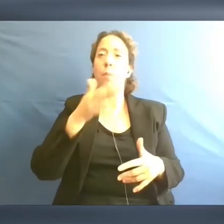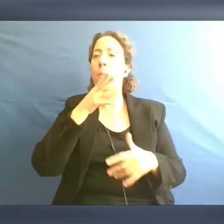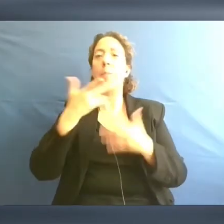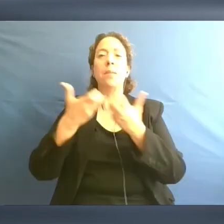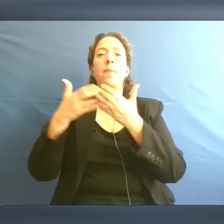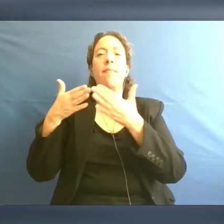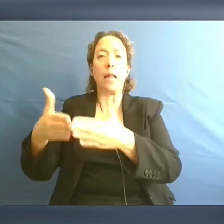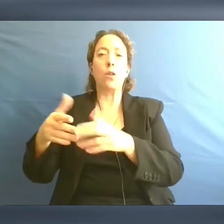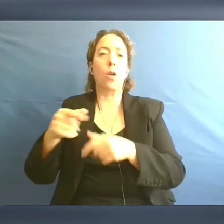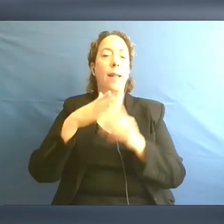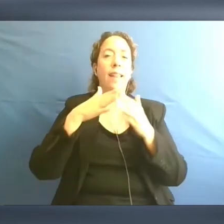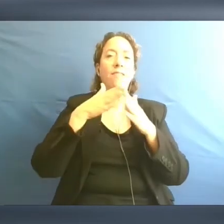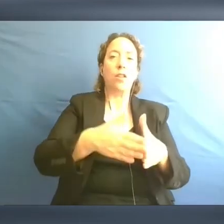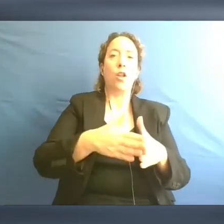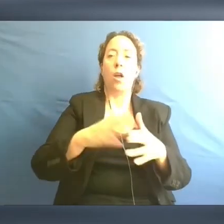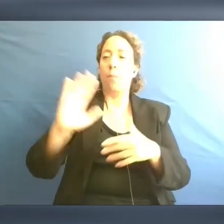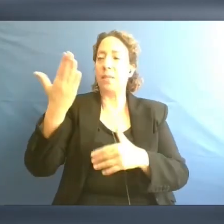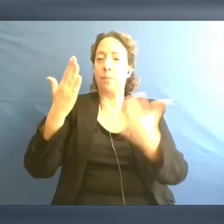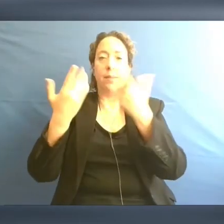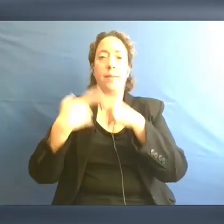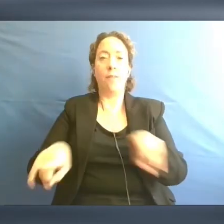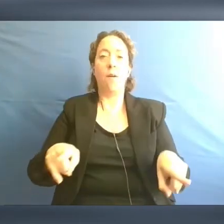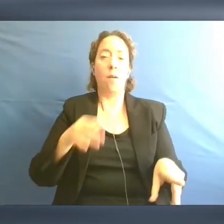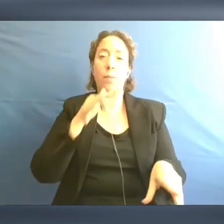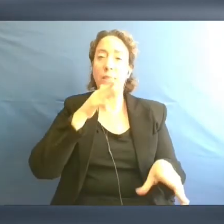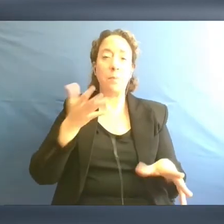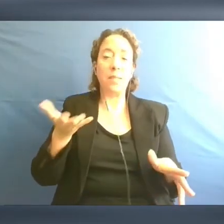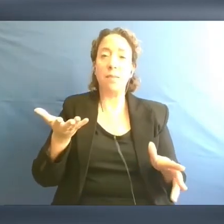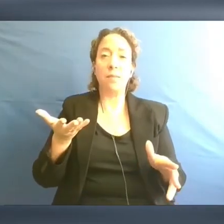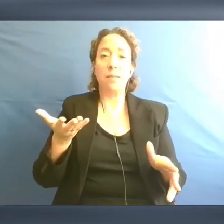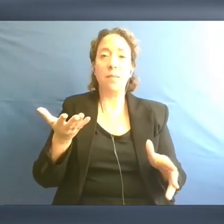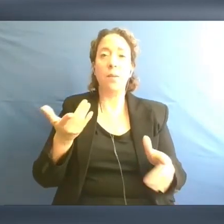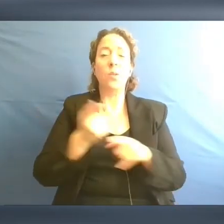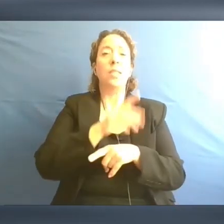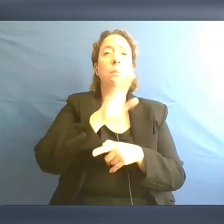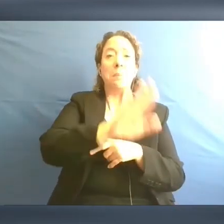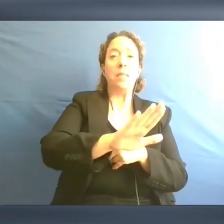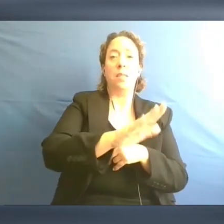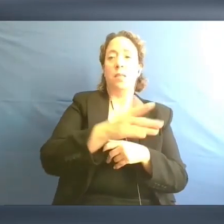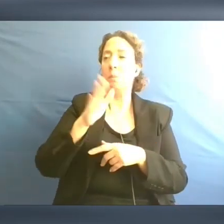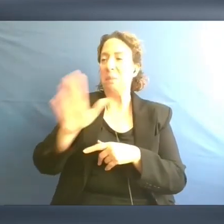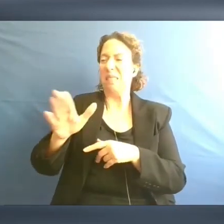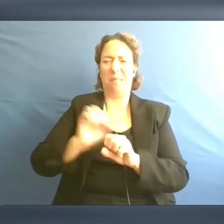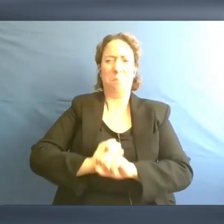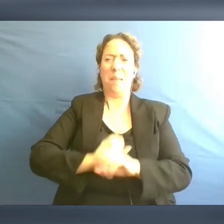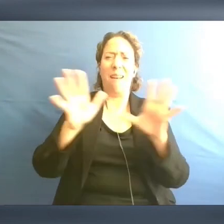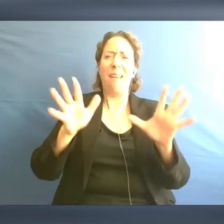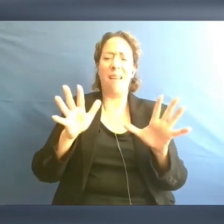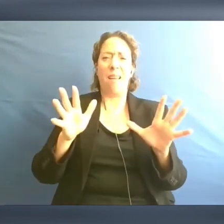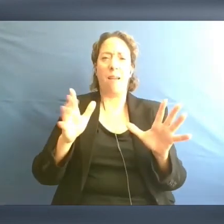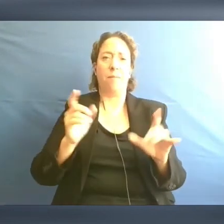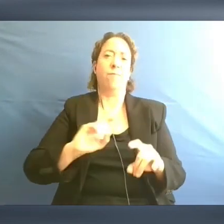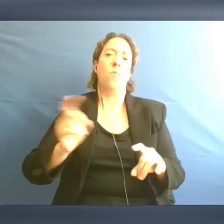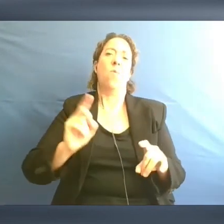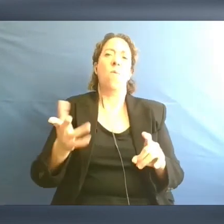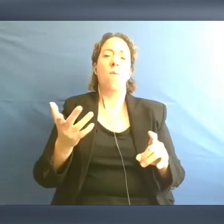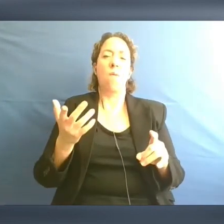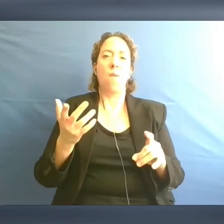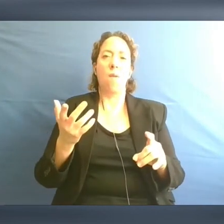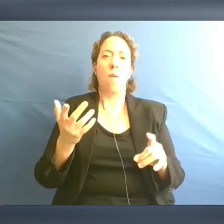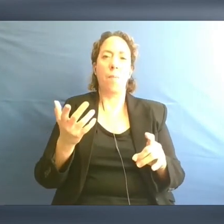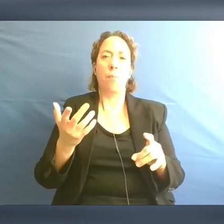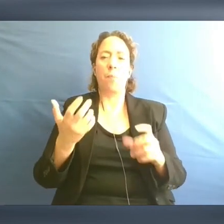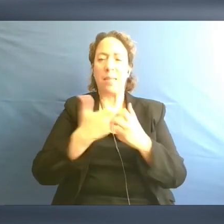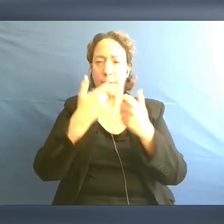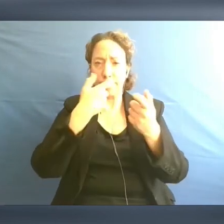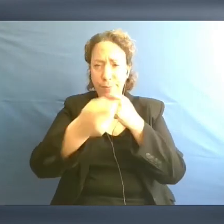qui présentent la page de manière différente et on ne peut pas se permettre d'avoir des spécifications qui ne sont pas claires. En allant en détail dans les incohérences,